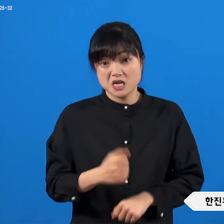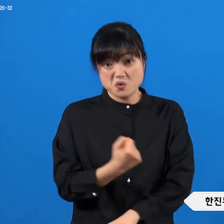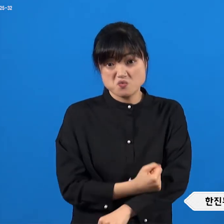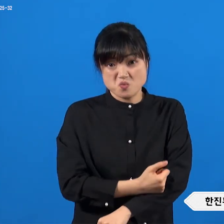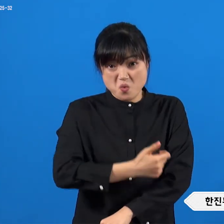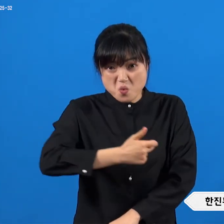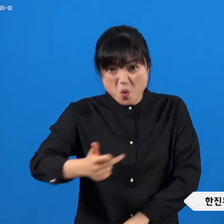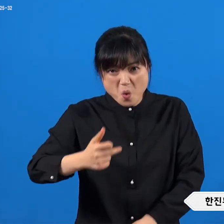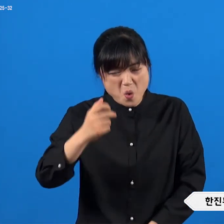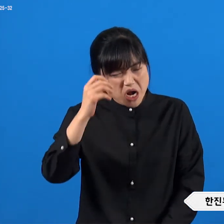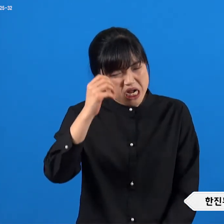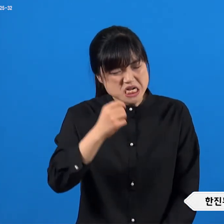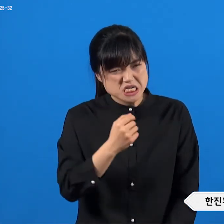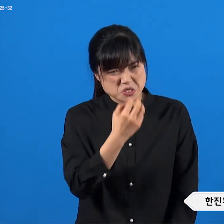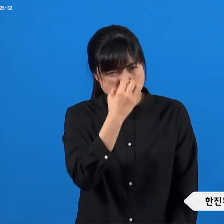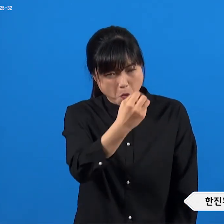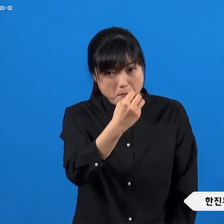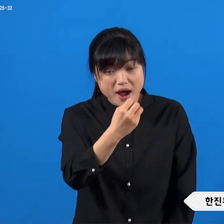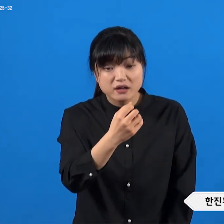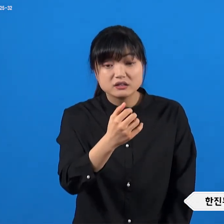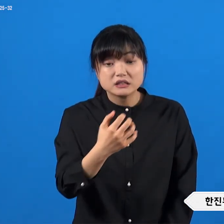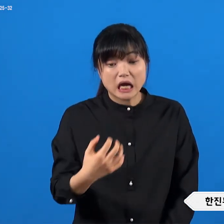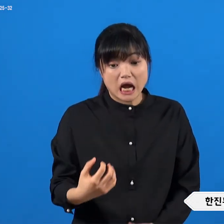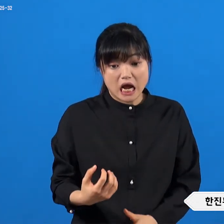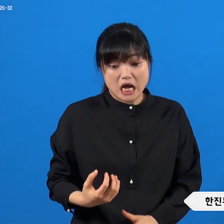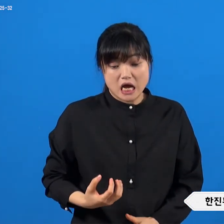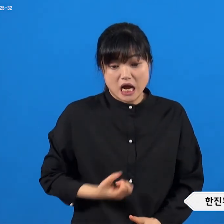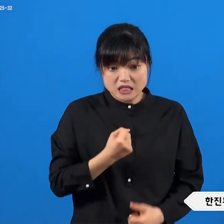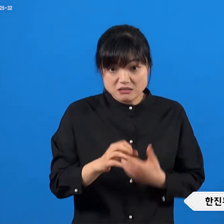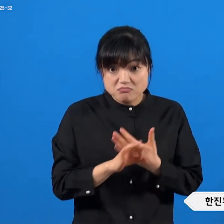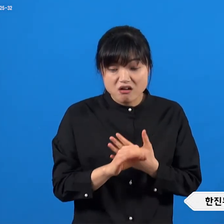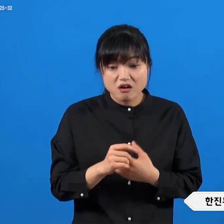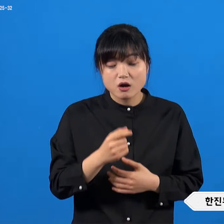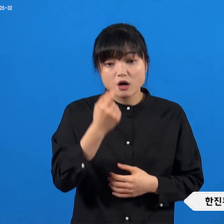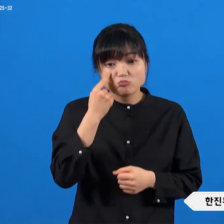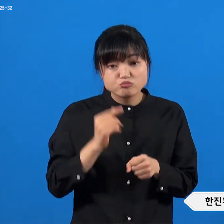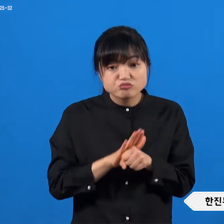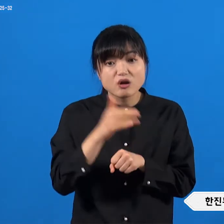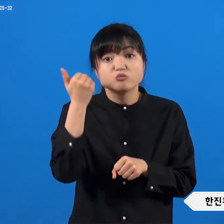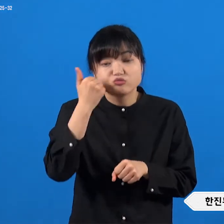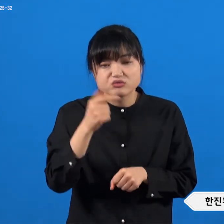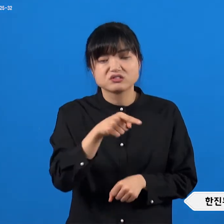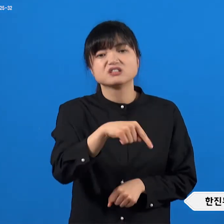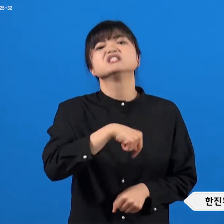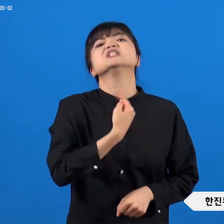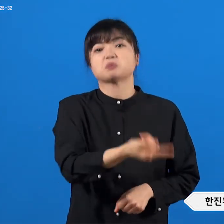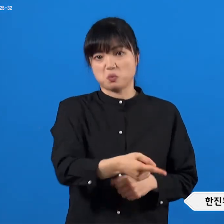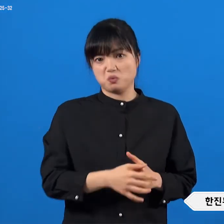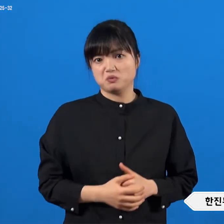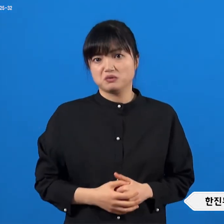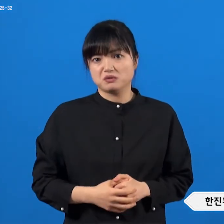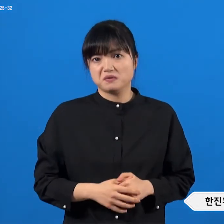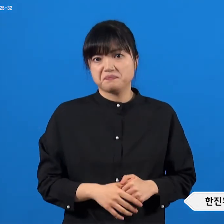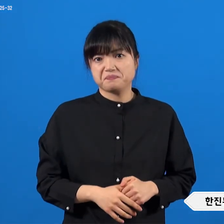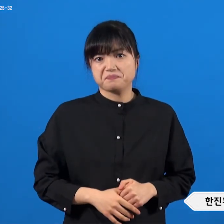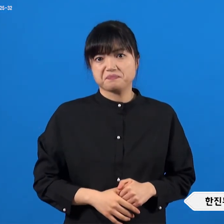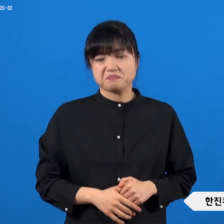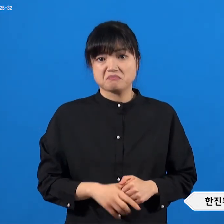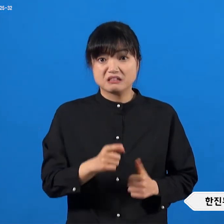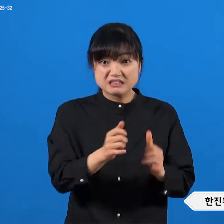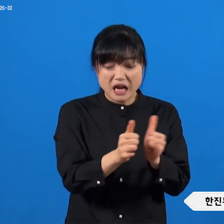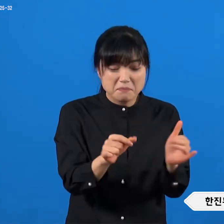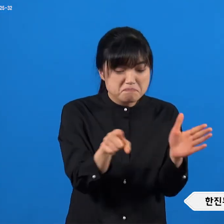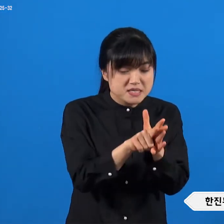그런 공로의식에 사로잡혀 있으면 불쌍한 것은 그 사람 자신입니다. 왜냐하면 그런